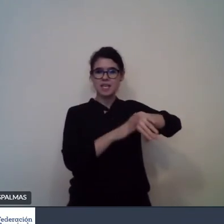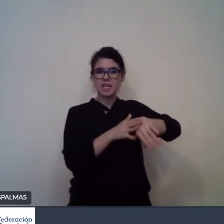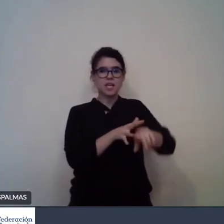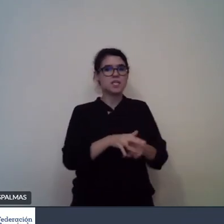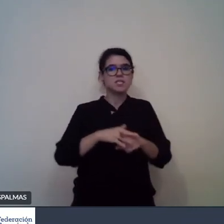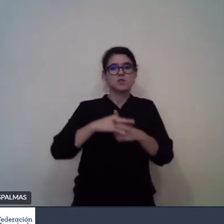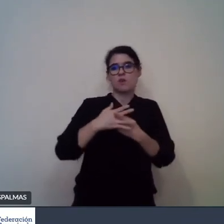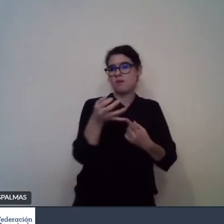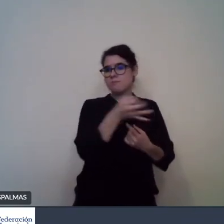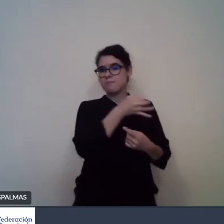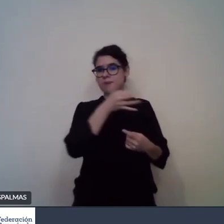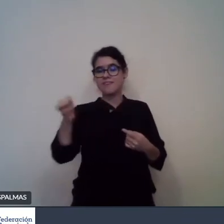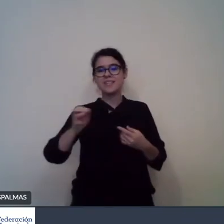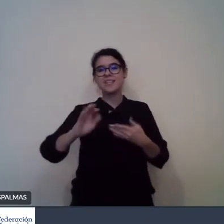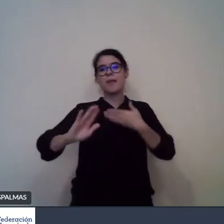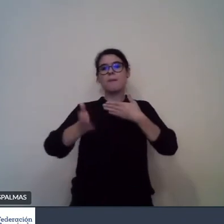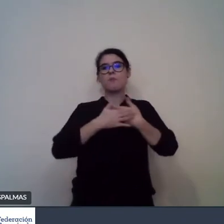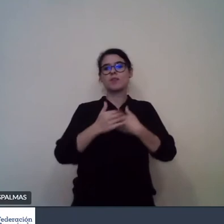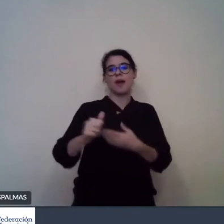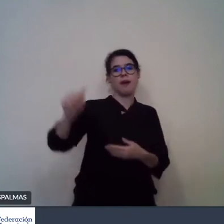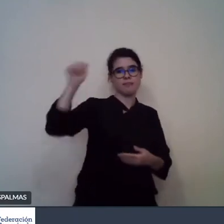atrás.